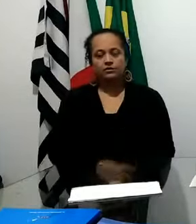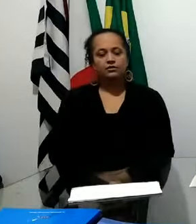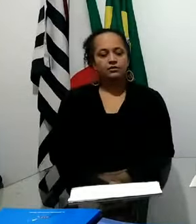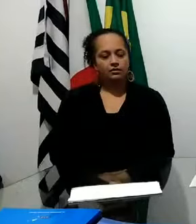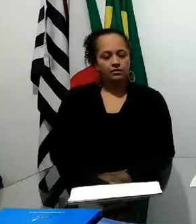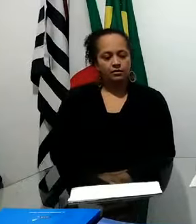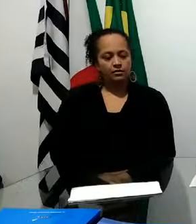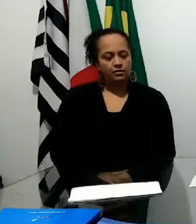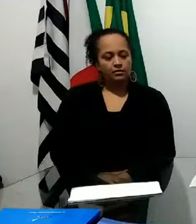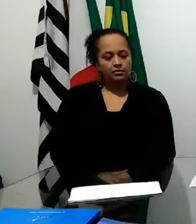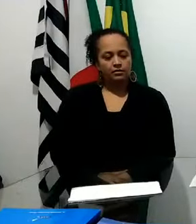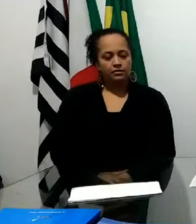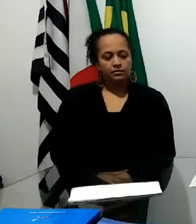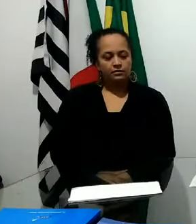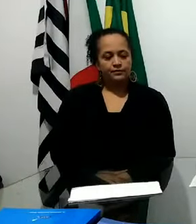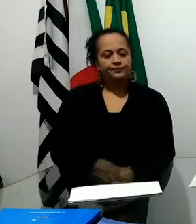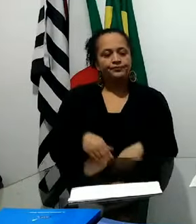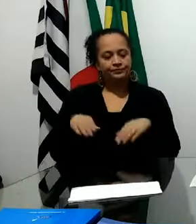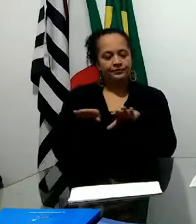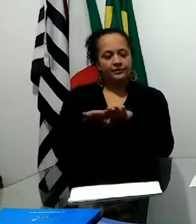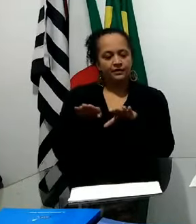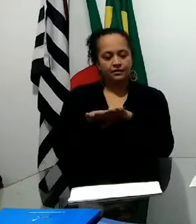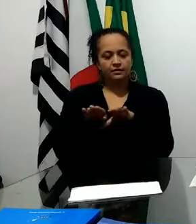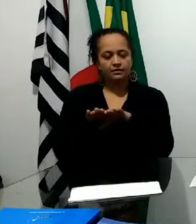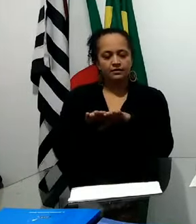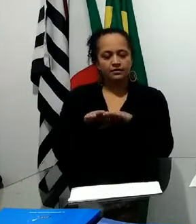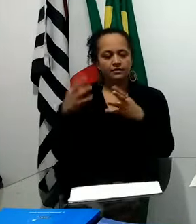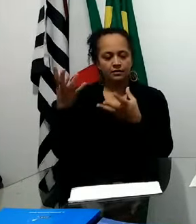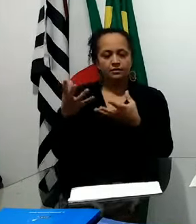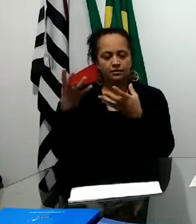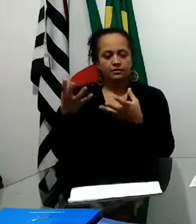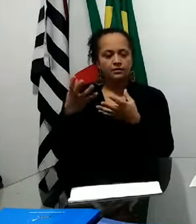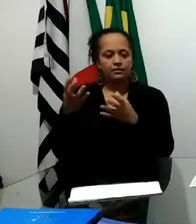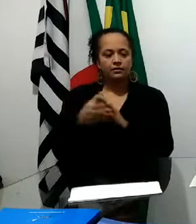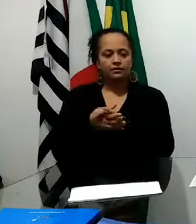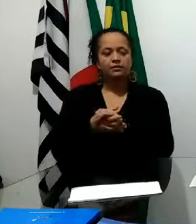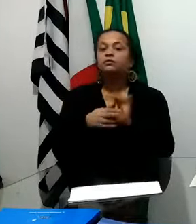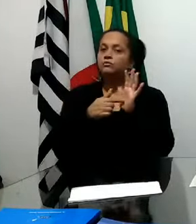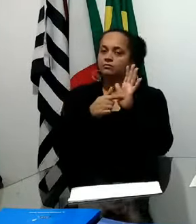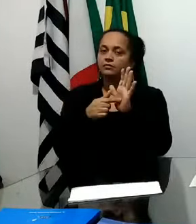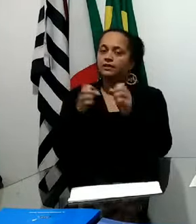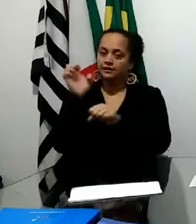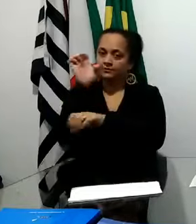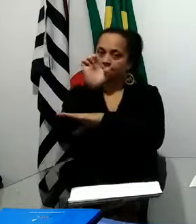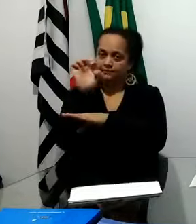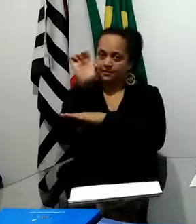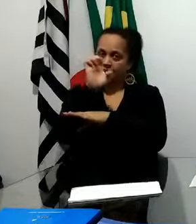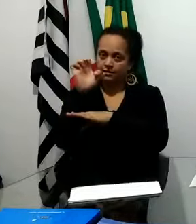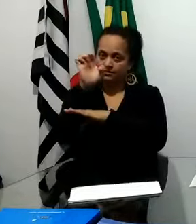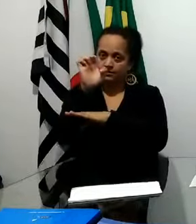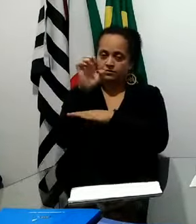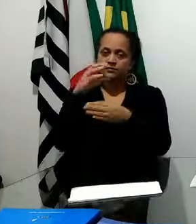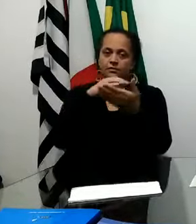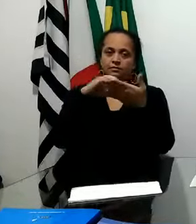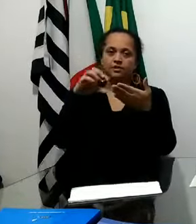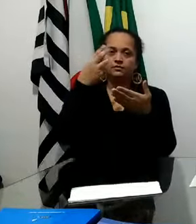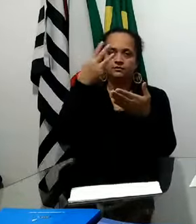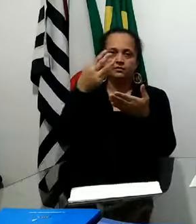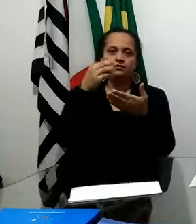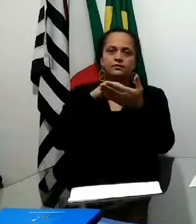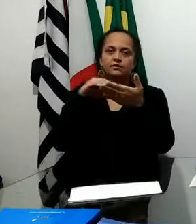um outro versículo que está em Efésios, capítulo 3. Efésios 3, versículo 10 e